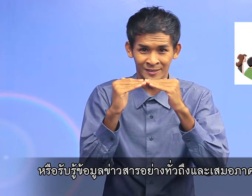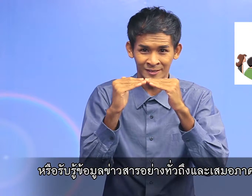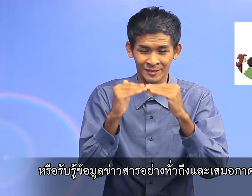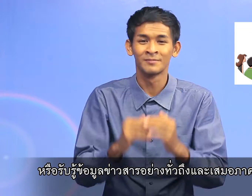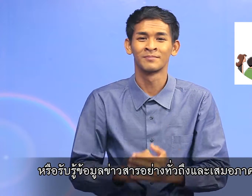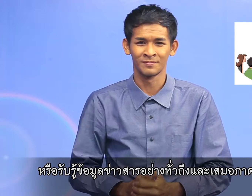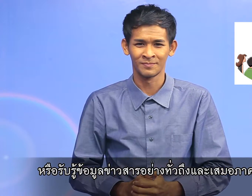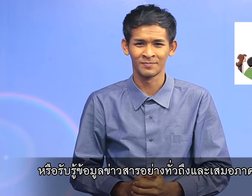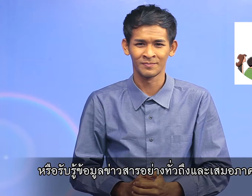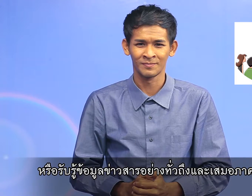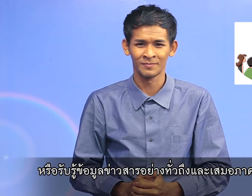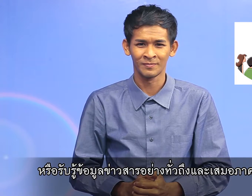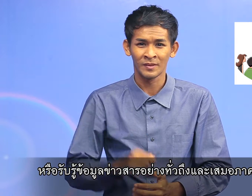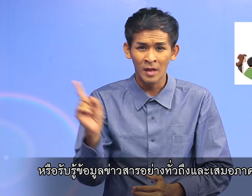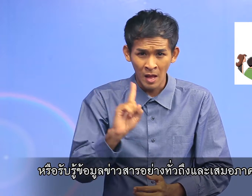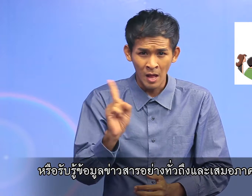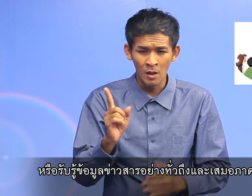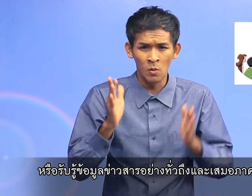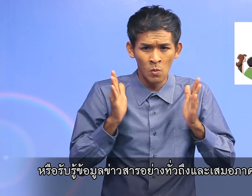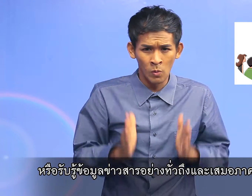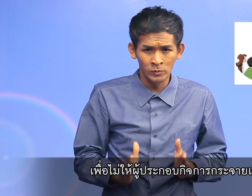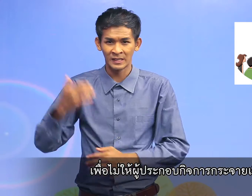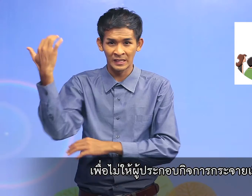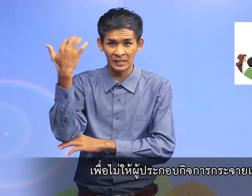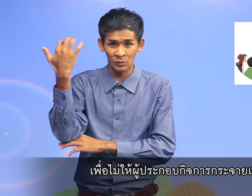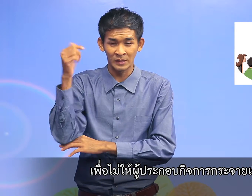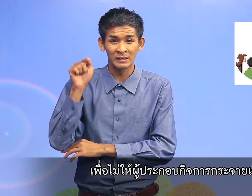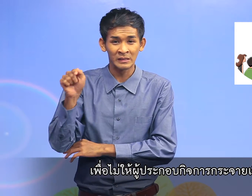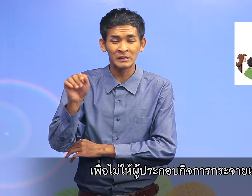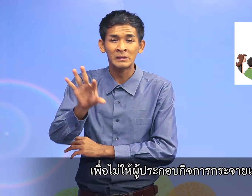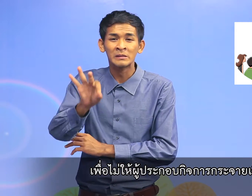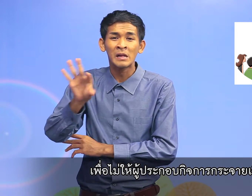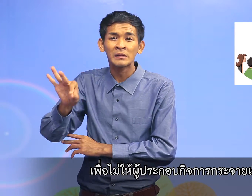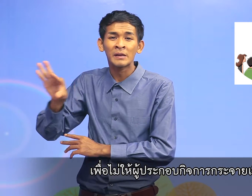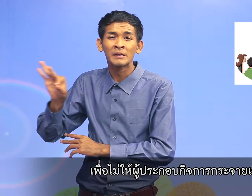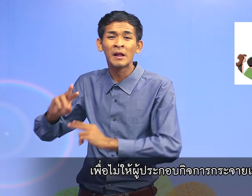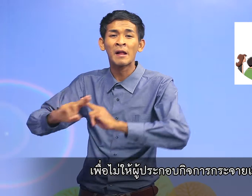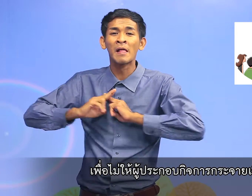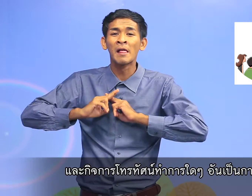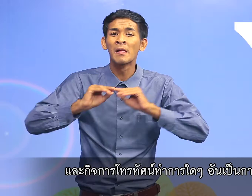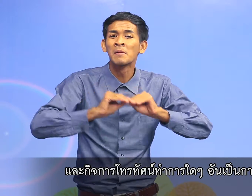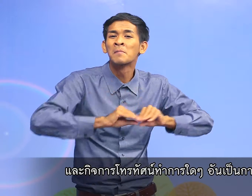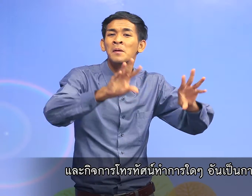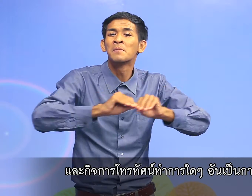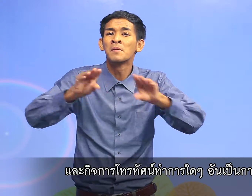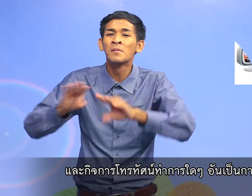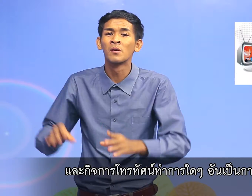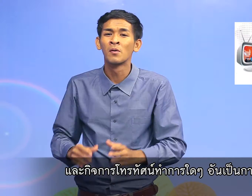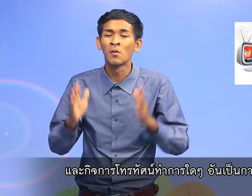างทั่วถึงและเสมอภาคของประชาชนเพื่อไม่ให้ผู้ประกอบกิจการกระจายเสียงและกิจการโทรทัศน์ทำการใดๆอัน